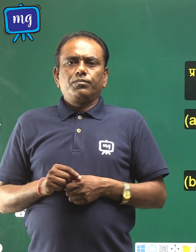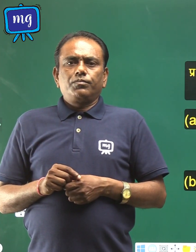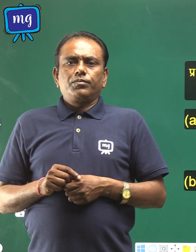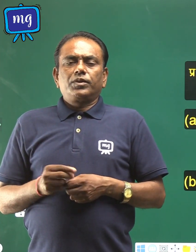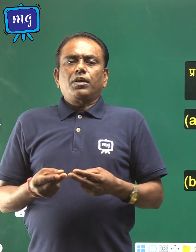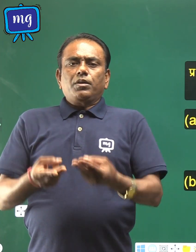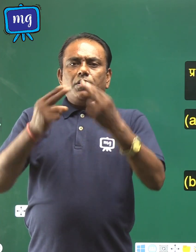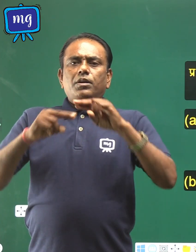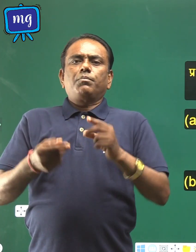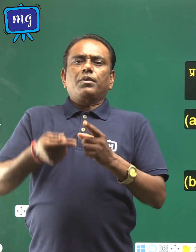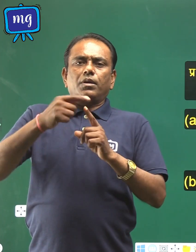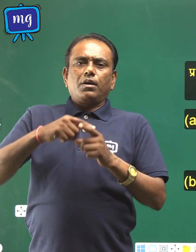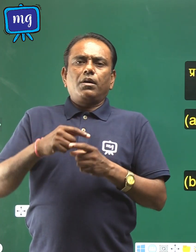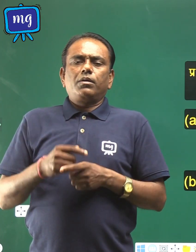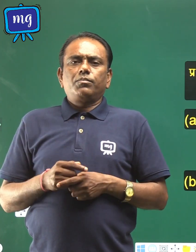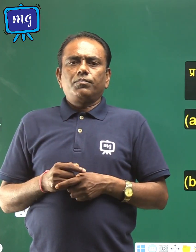निम्न का